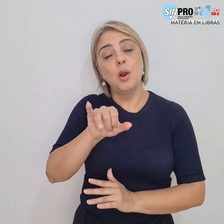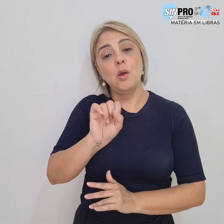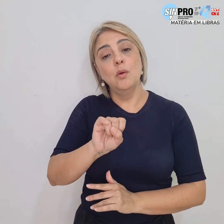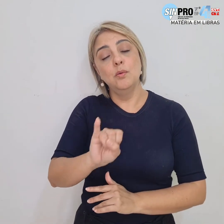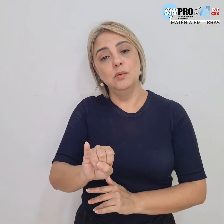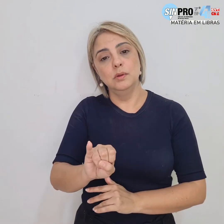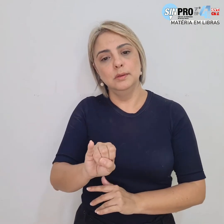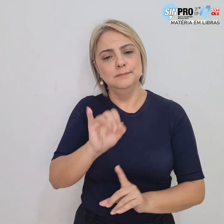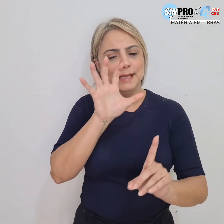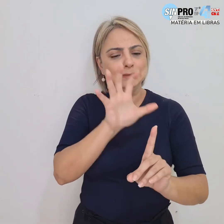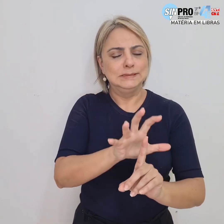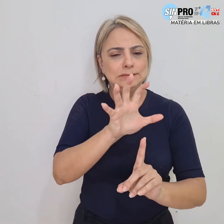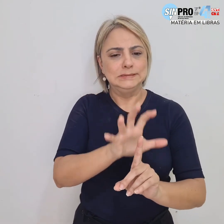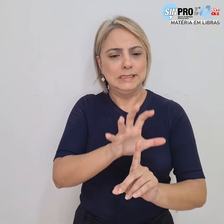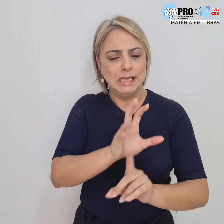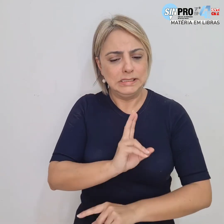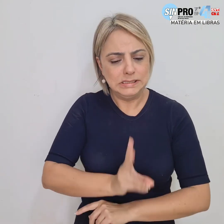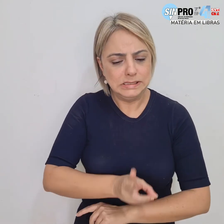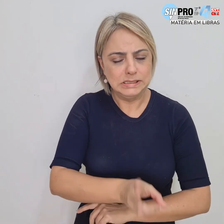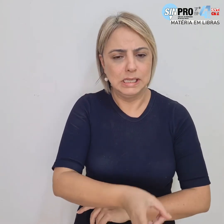Ataque sem fim à educação.